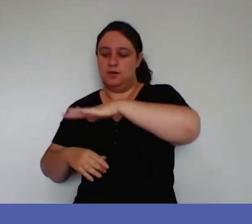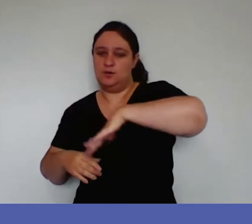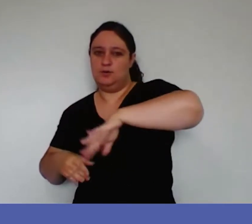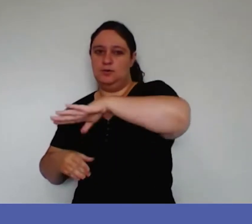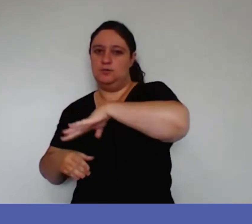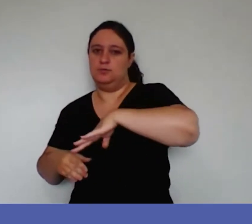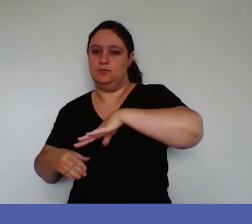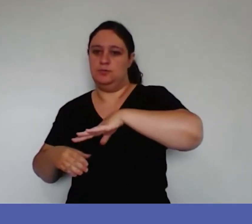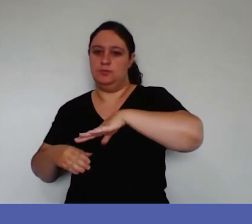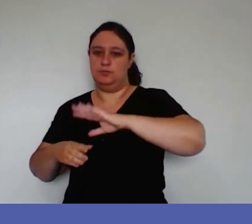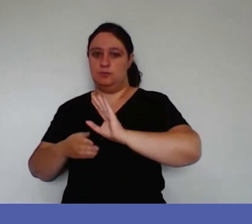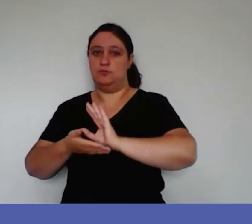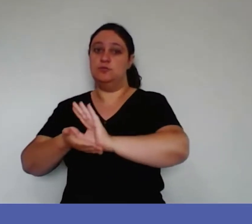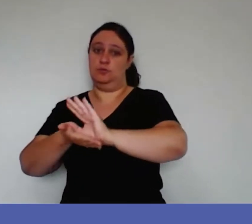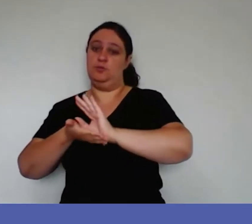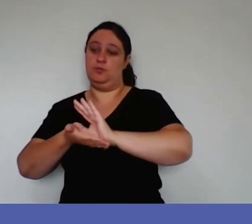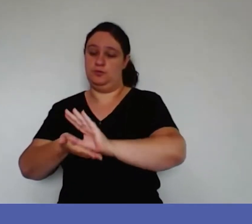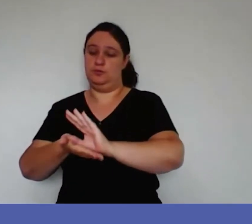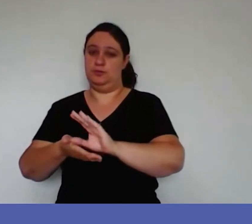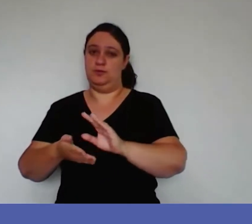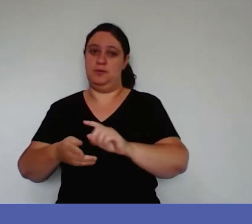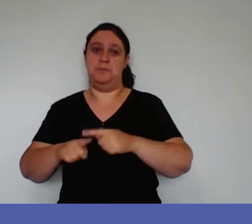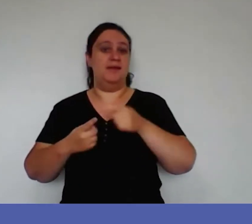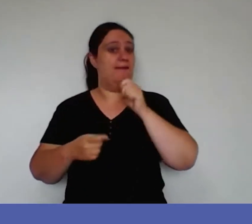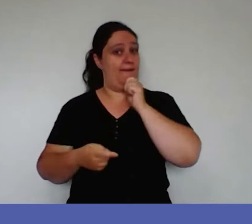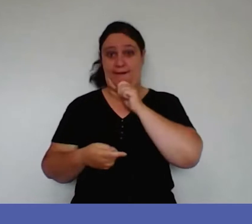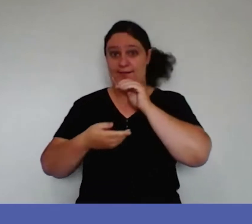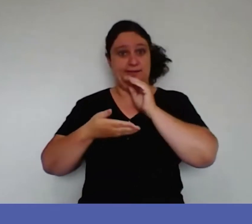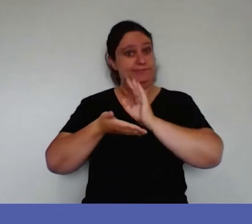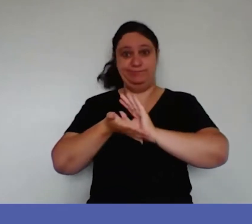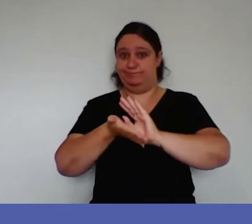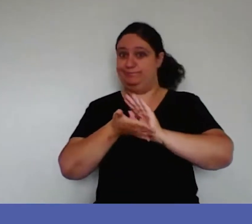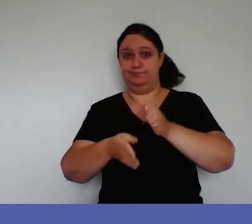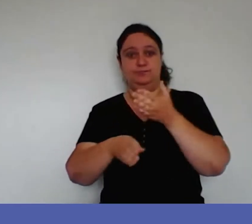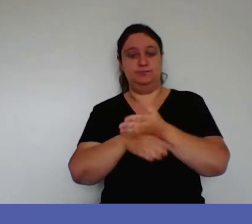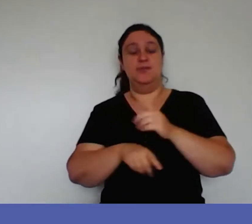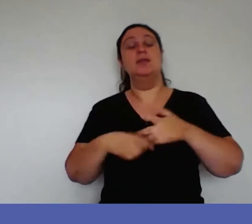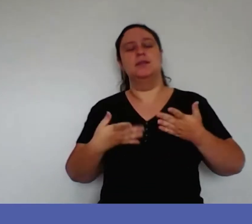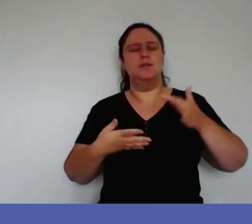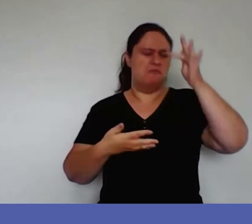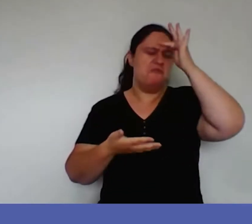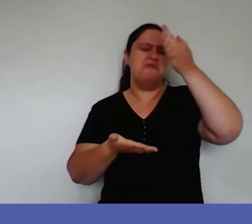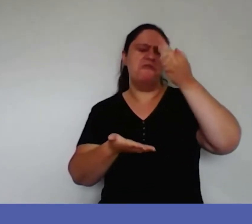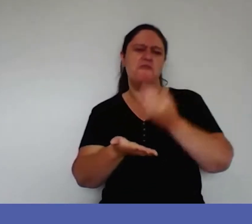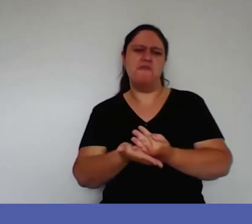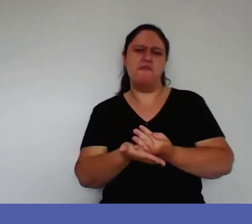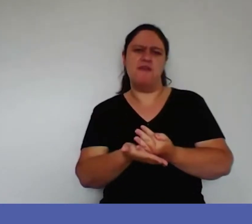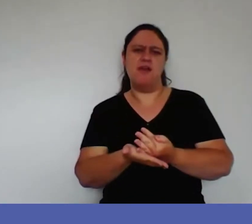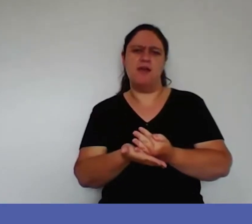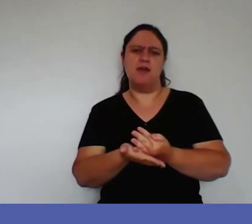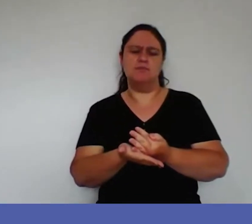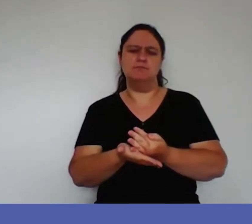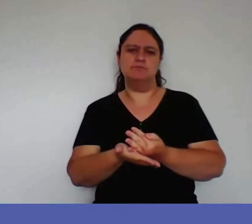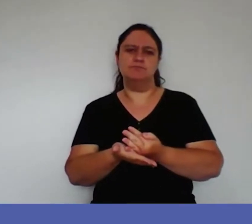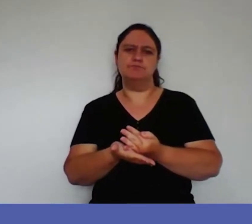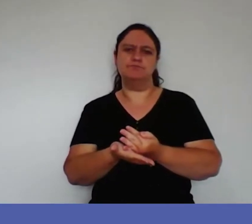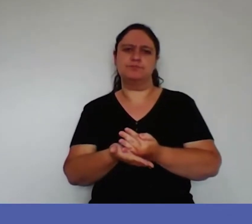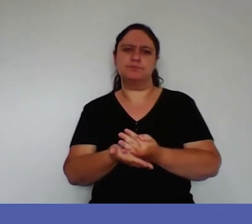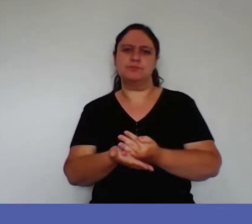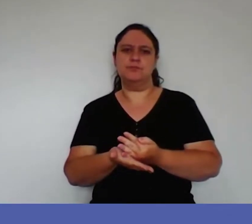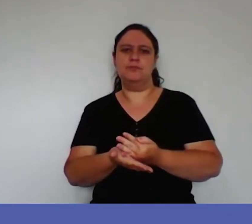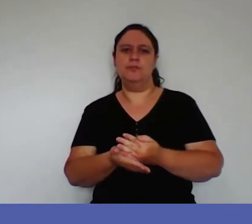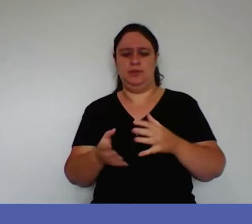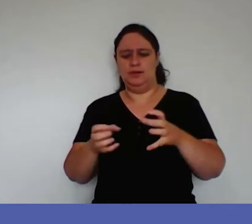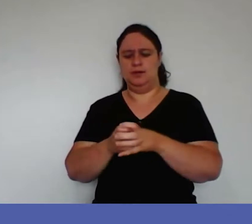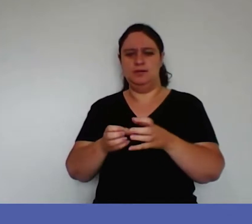nem colportores eram, e eles, pela fé na palavra do profeta, pela fé no que o Senhor falou